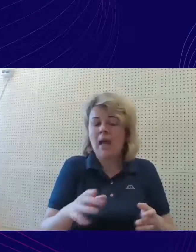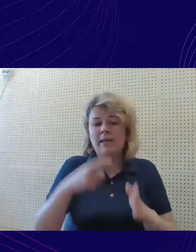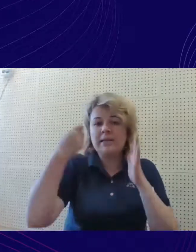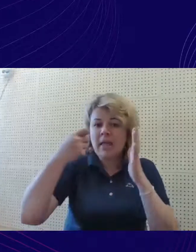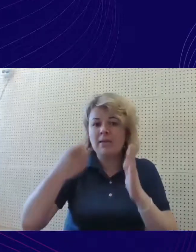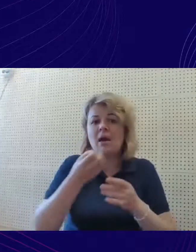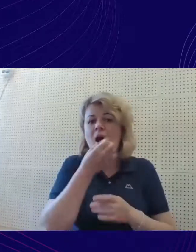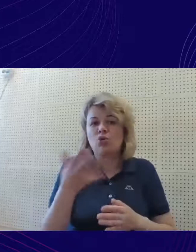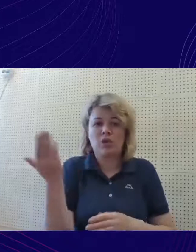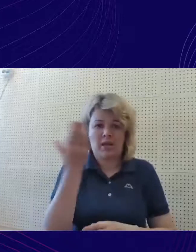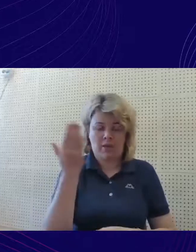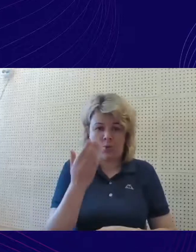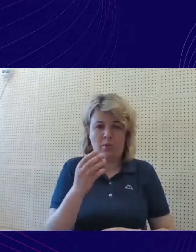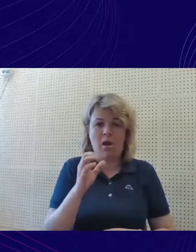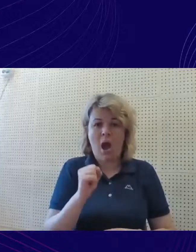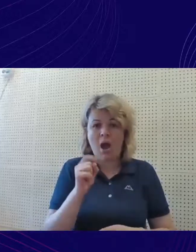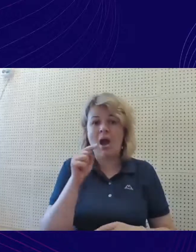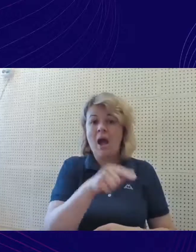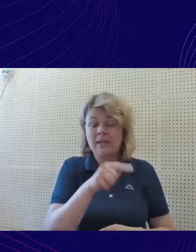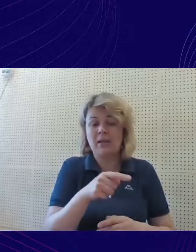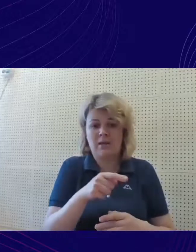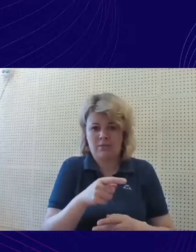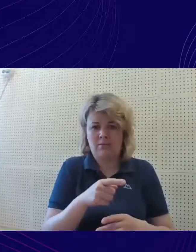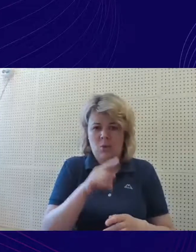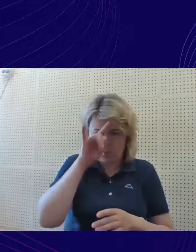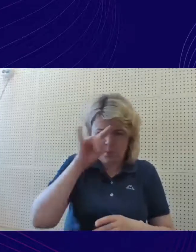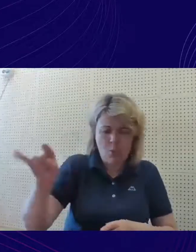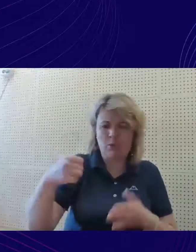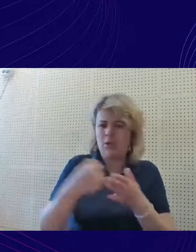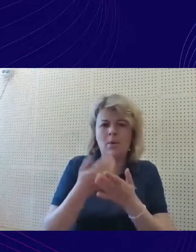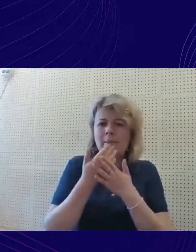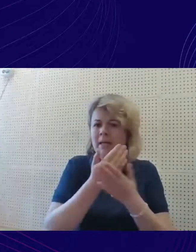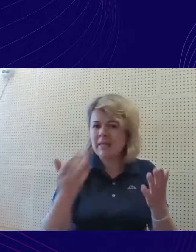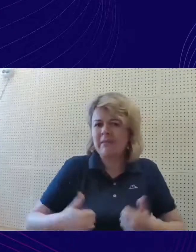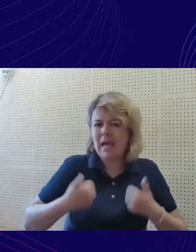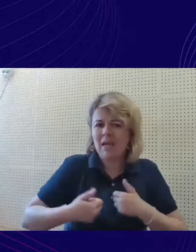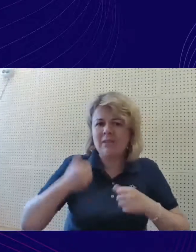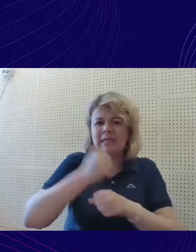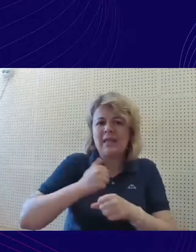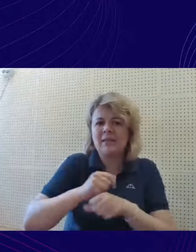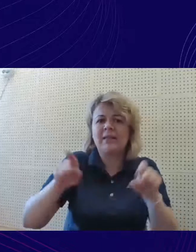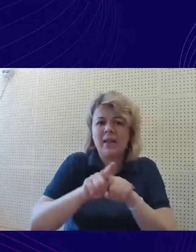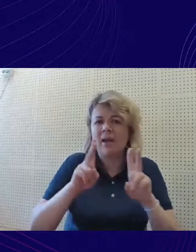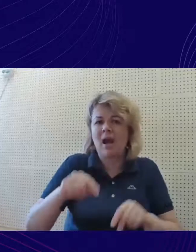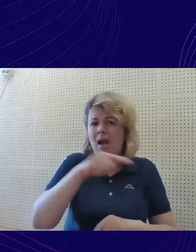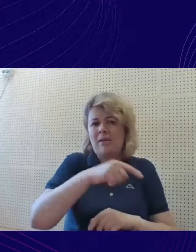И так как они упорно до последнего стремятся сделать так, как они придумали